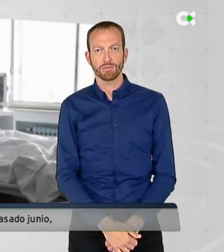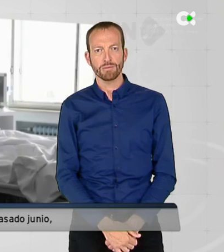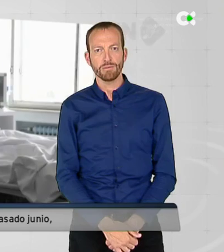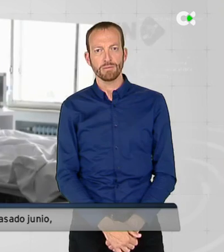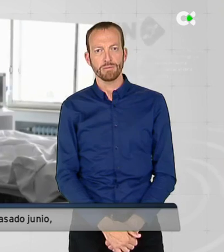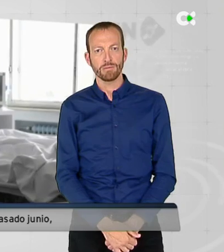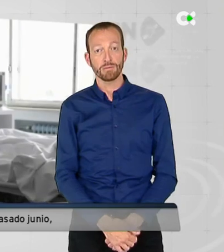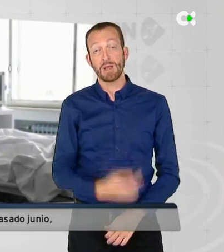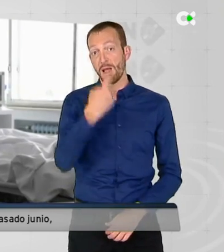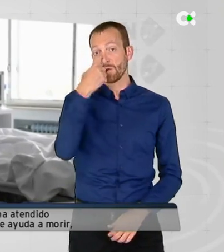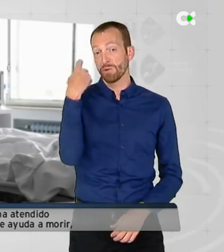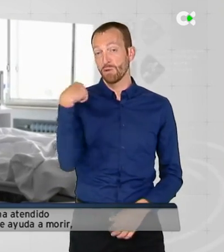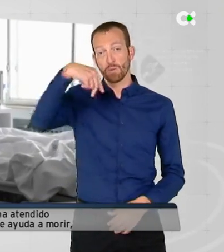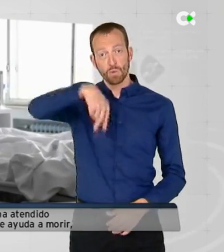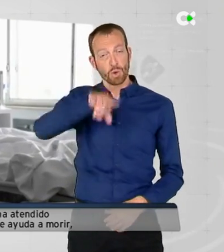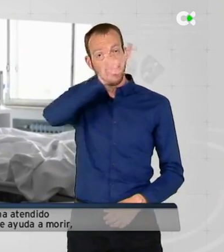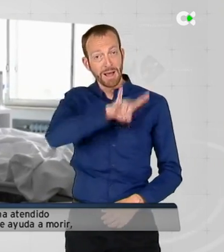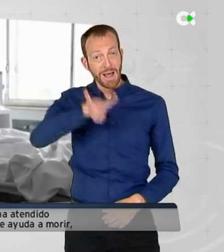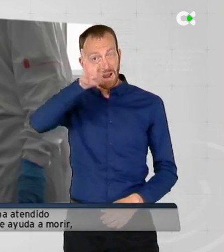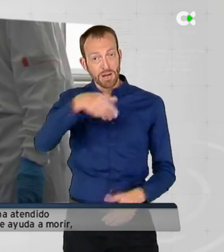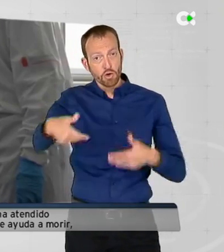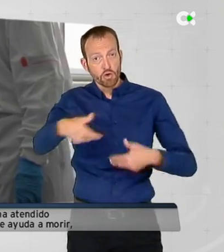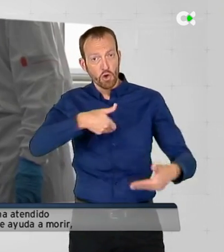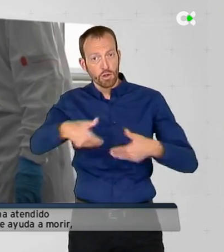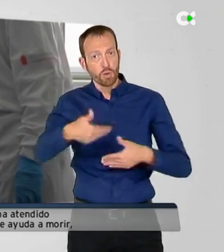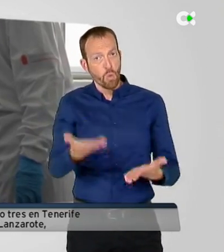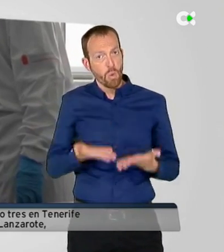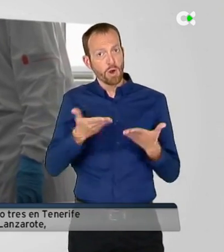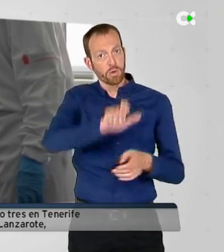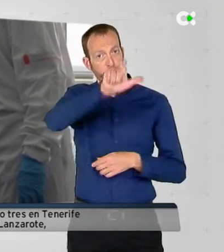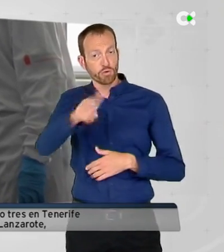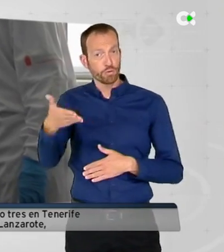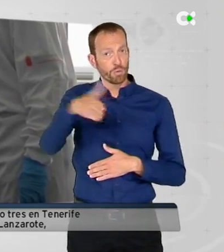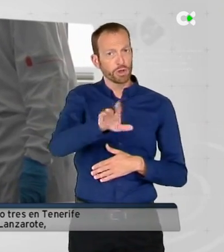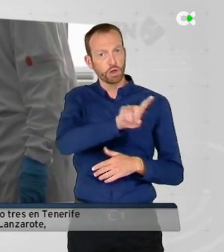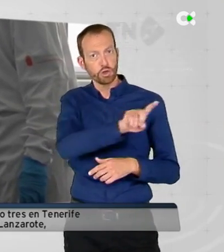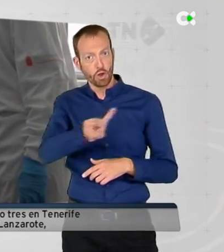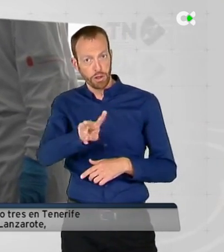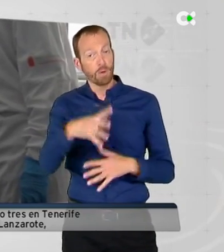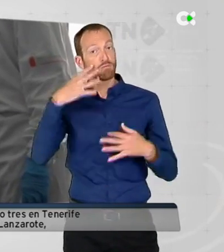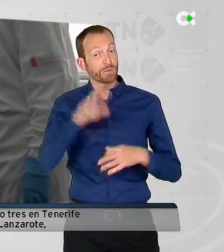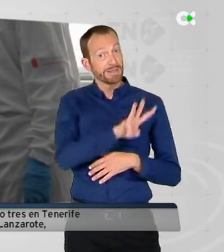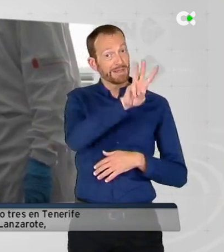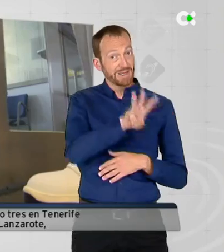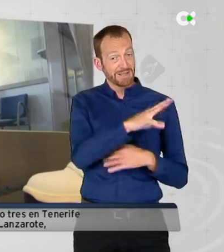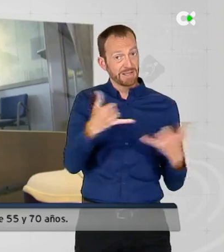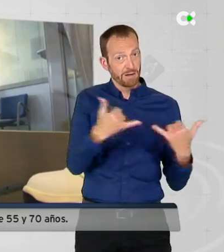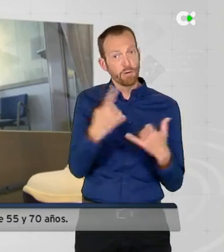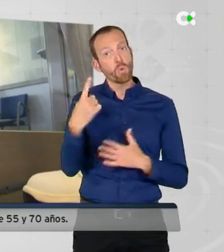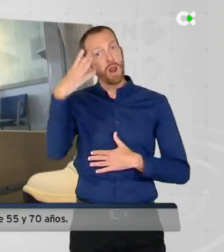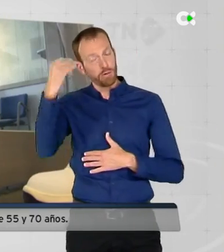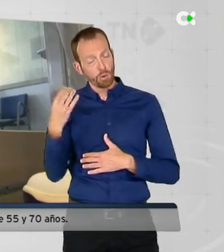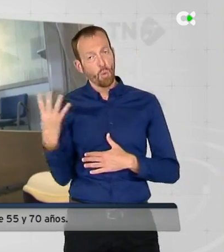Desde el pasado junio, Canarias ha atendido 12 solicitudes de ayuda a morir. Se llevaron a cabo tres en Tenerife y una en Lanzarote.